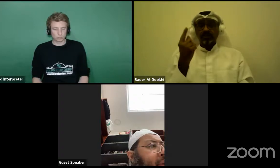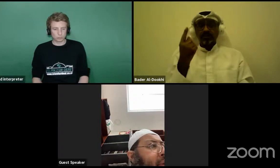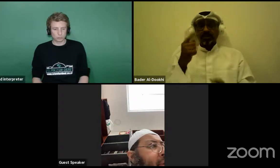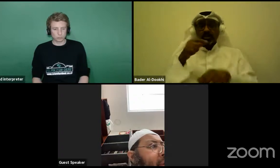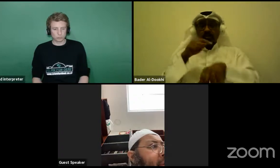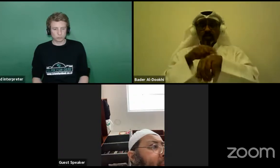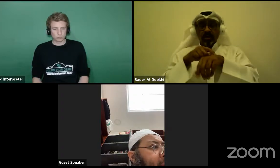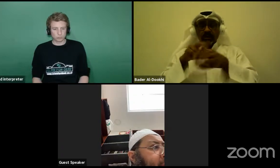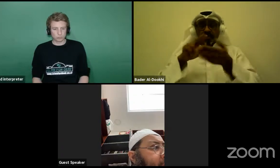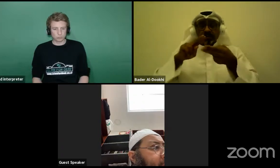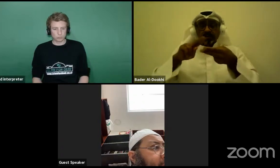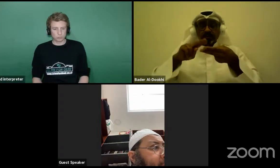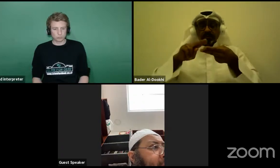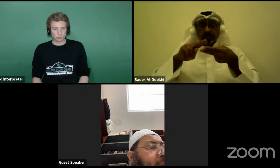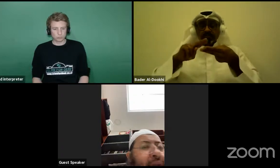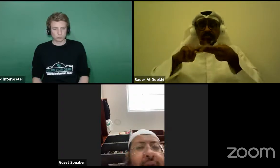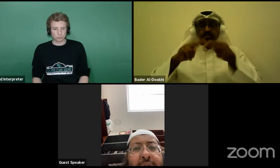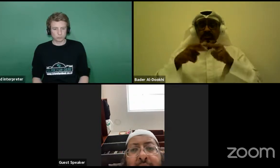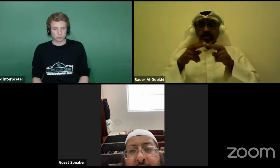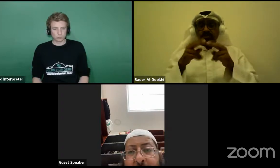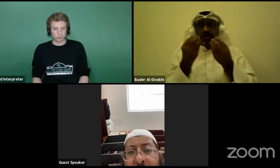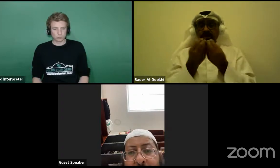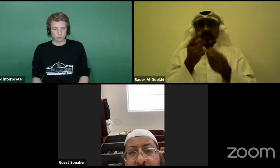حتى يترجم للمترجمين الإشارة.